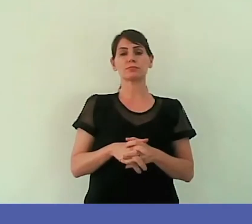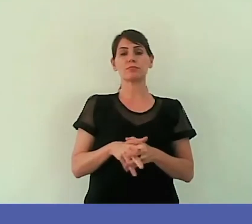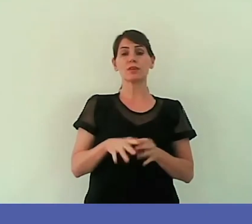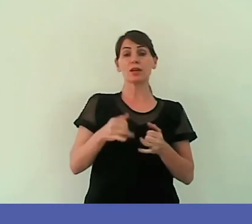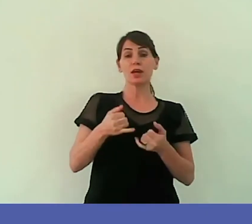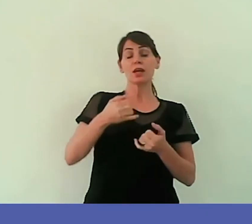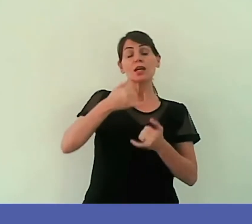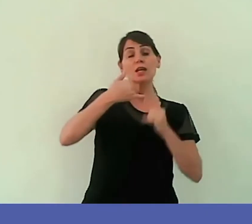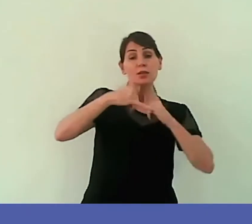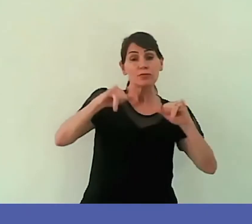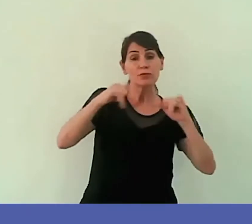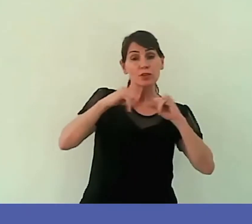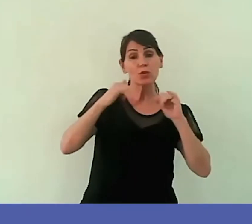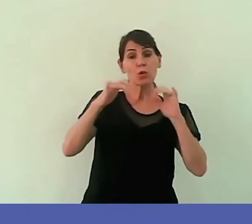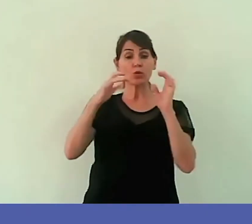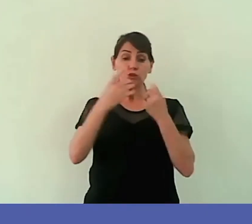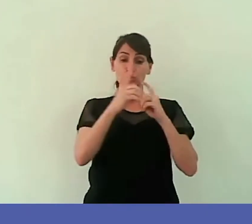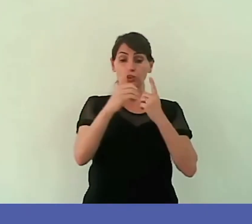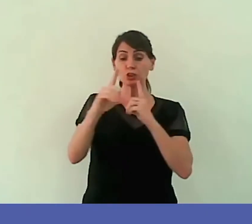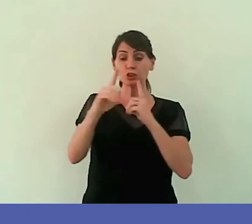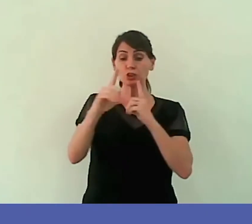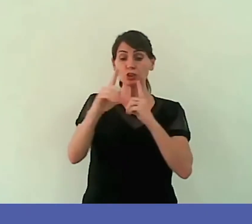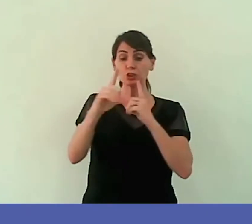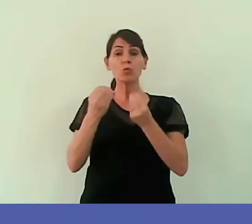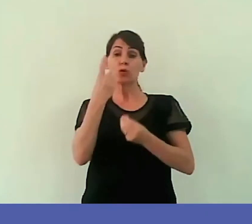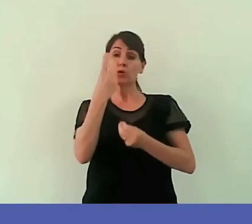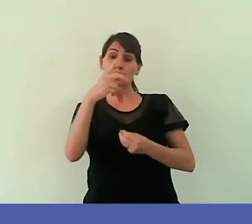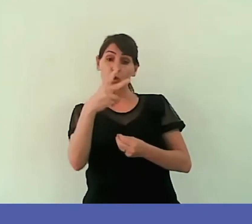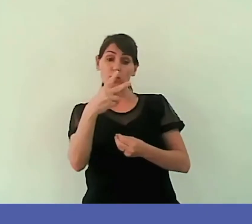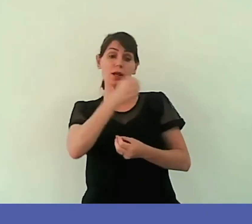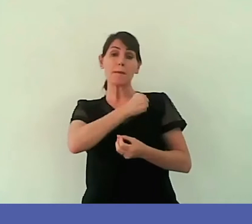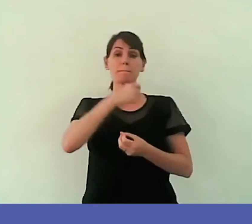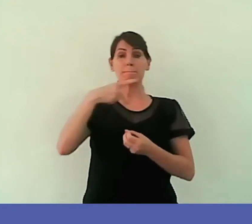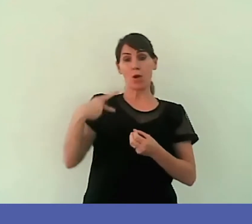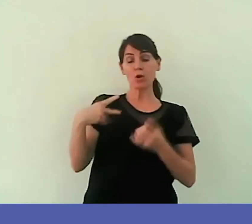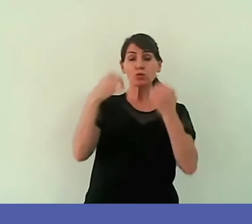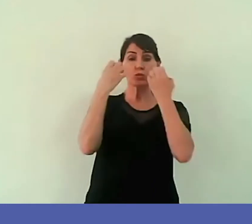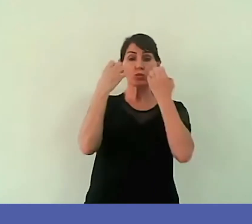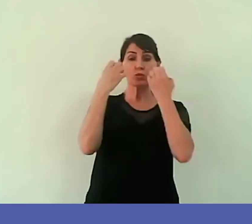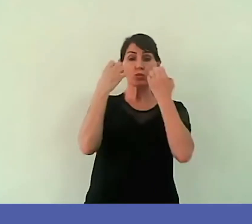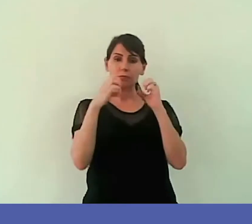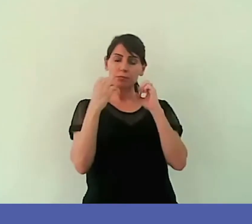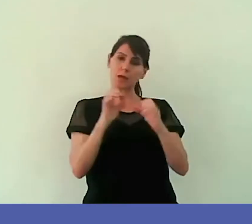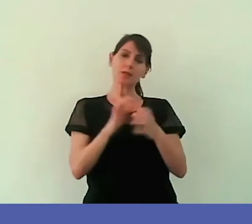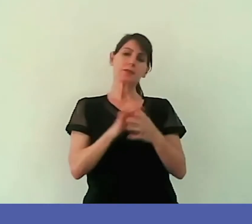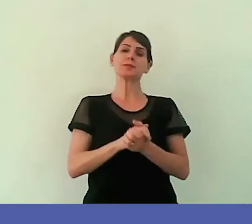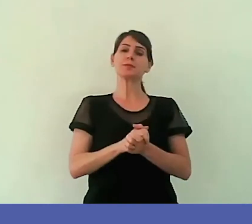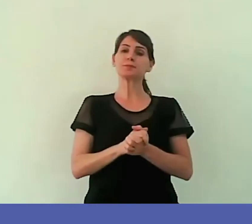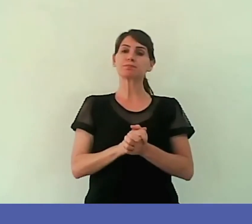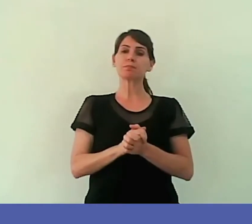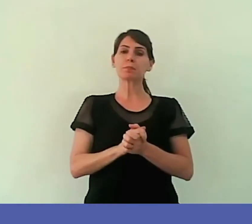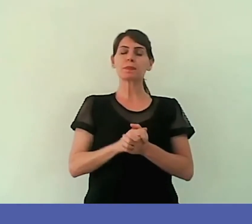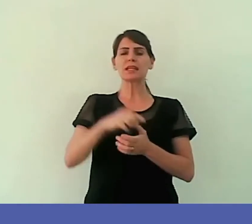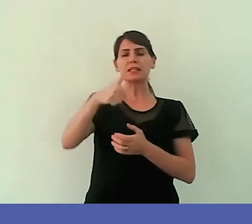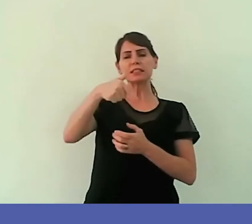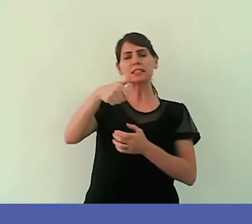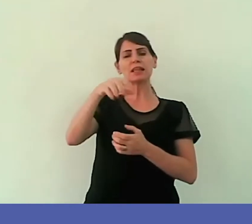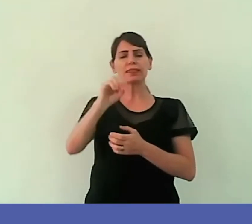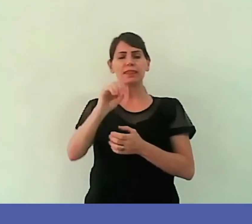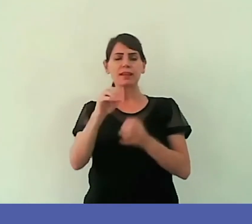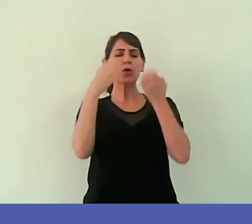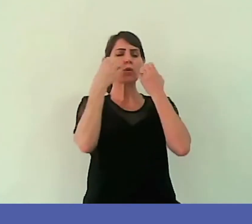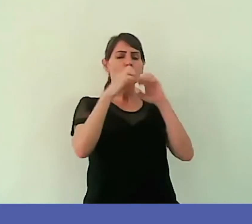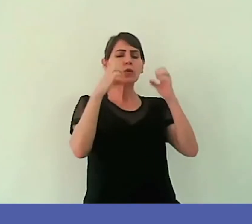seus discípulos como 12 apóstolos para pregar o evangelho do reino, e enviou os 70 para pregar o evangelho. Quer